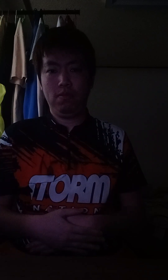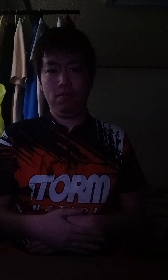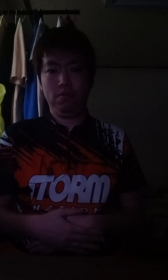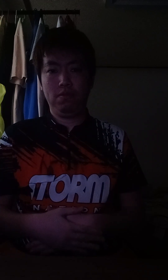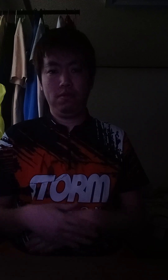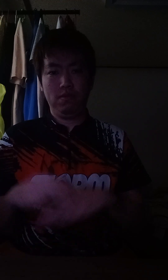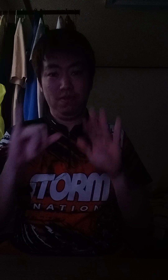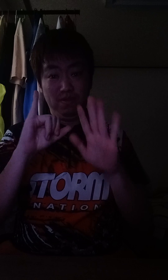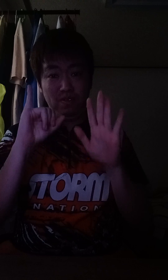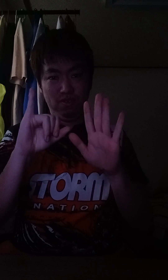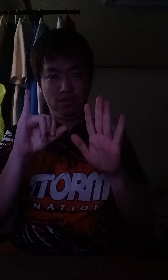6가지.